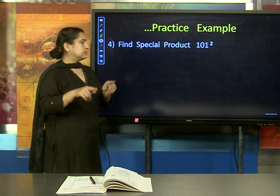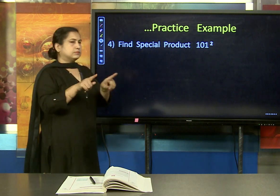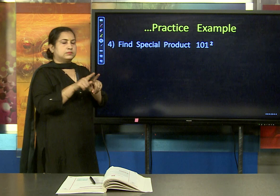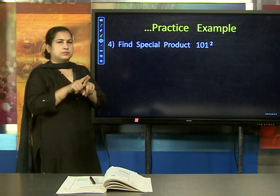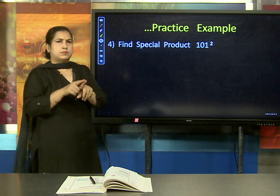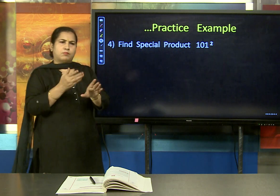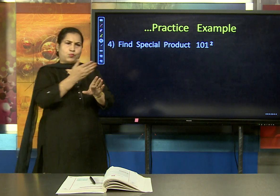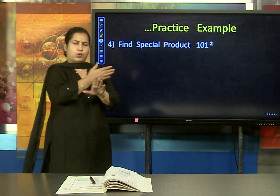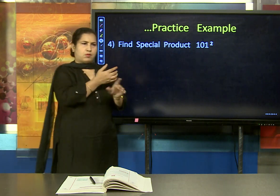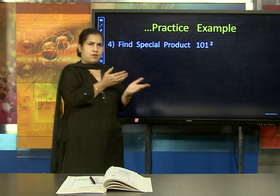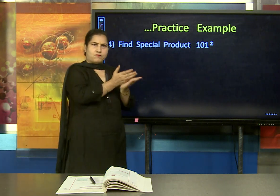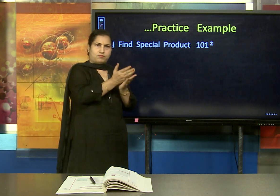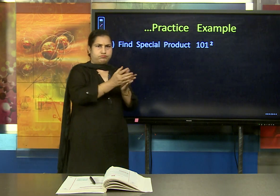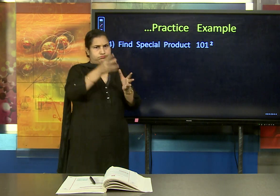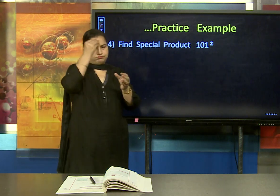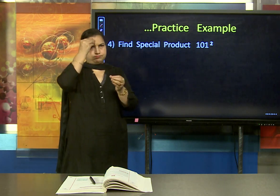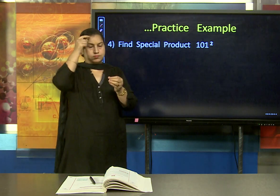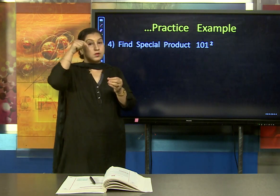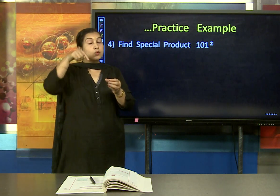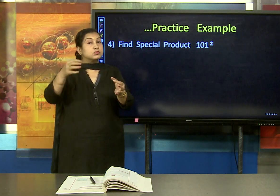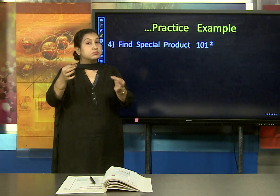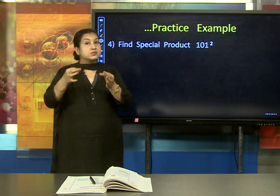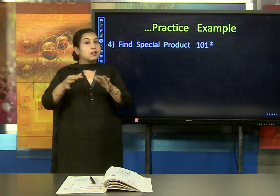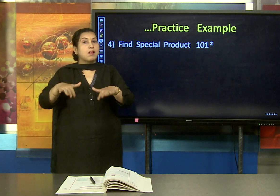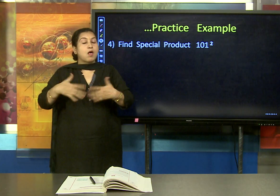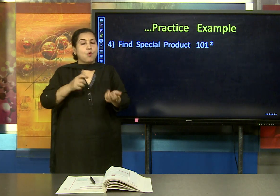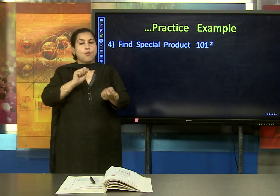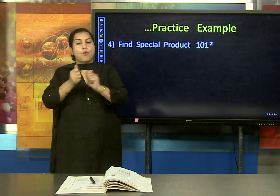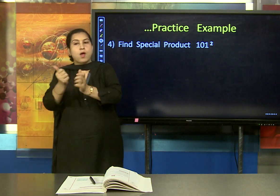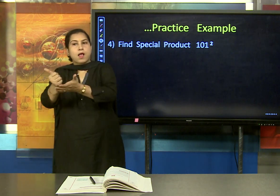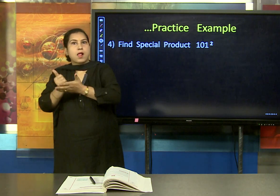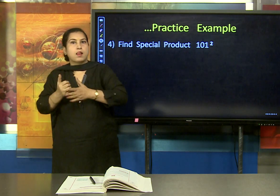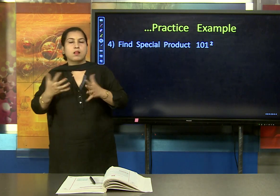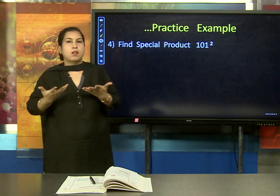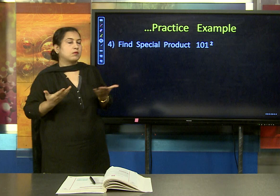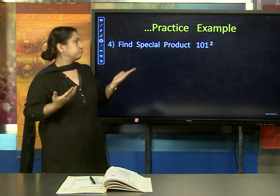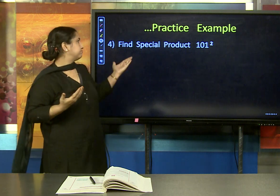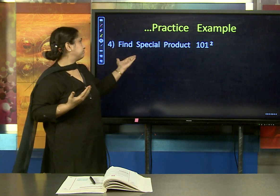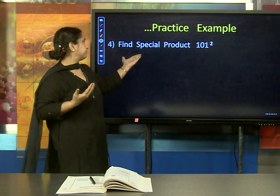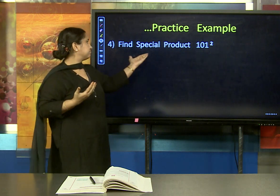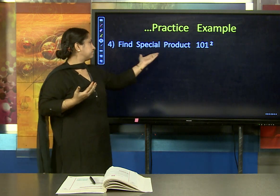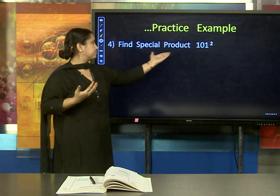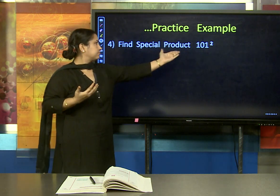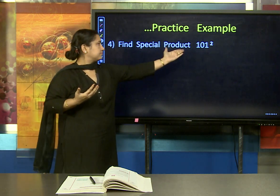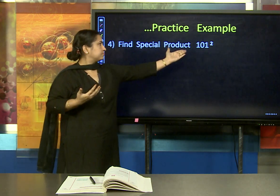स्पेशल प्रोडक्ट्स, जैसे हमने अभी सवालों को किया उसी तरह से हम स्पेशल प्रोडक्ट्स निकालेंगे। जैसे ये दे रखा